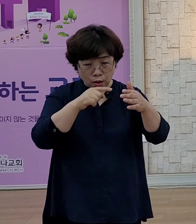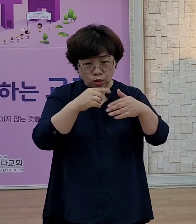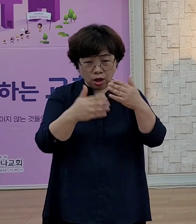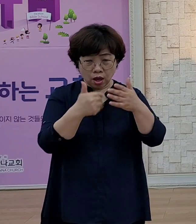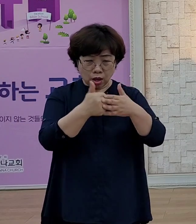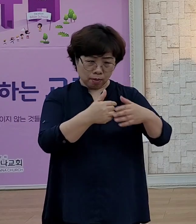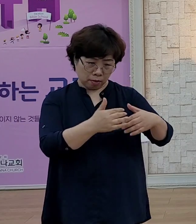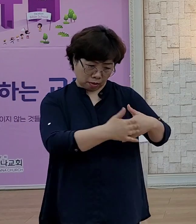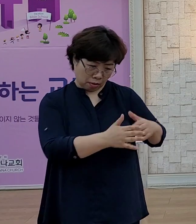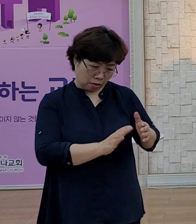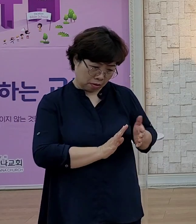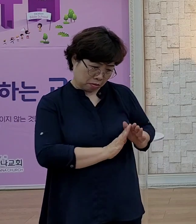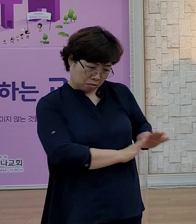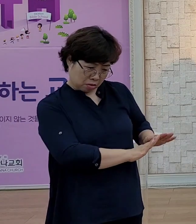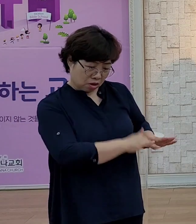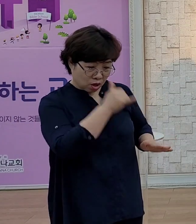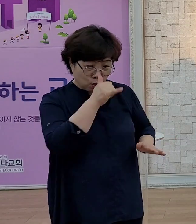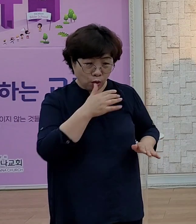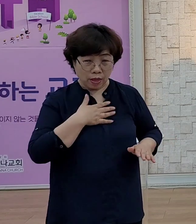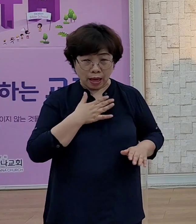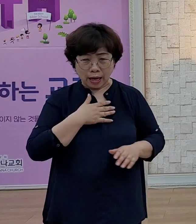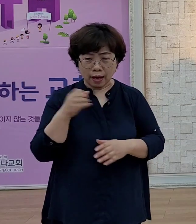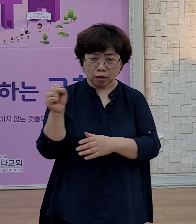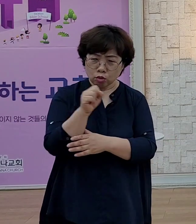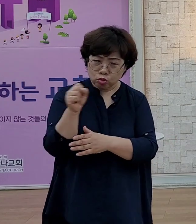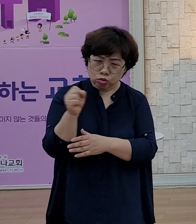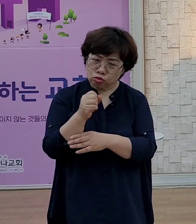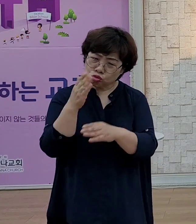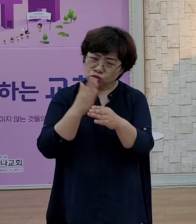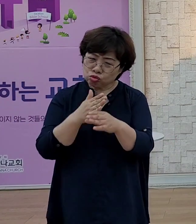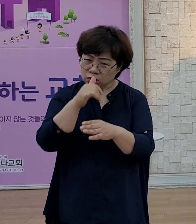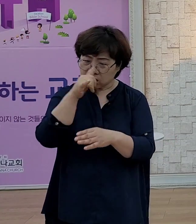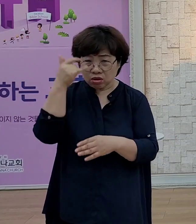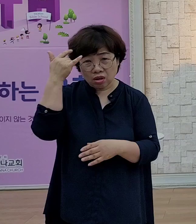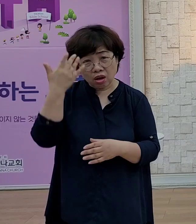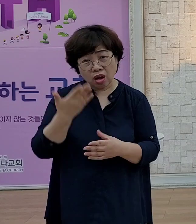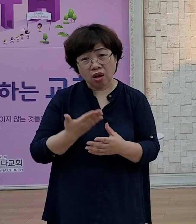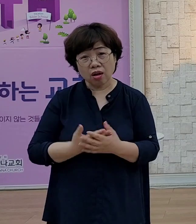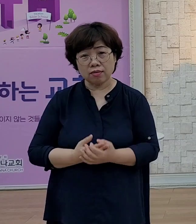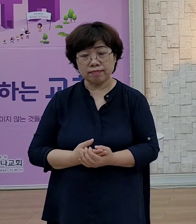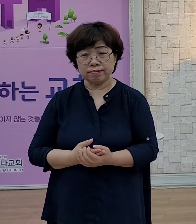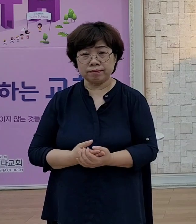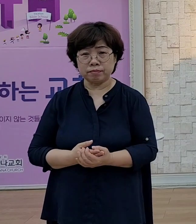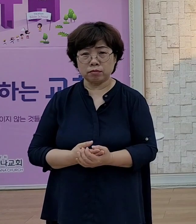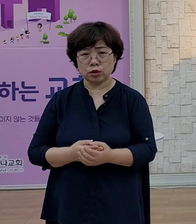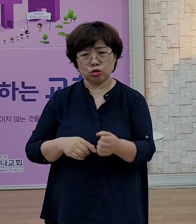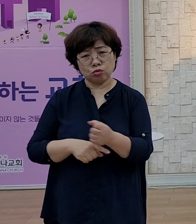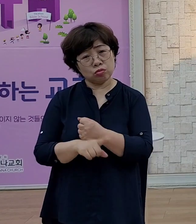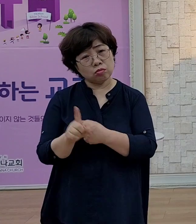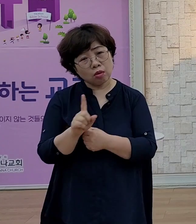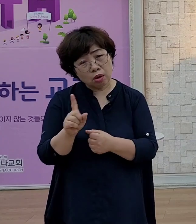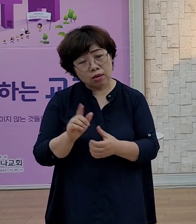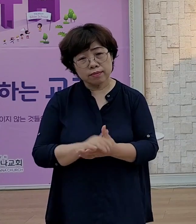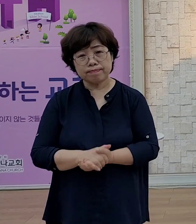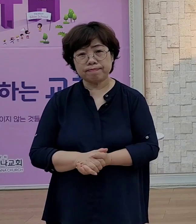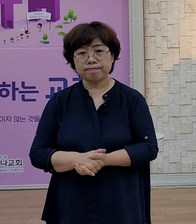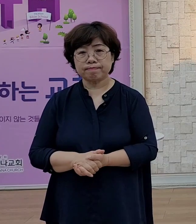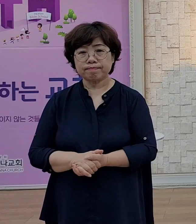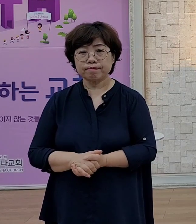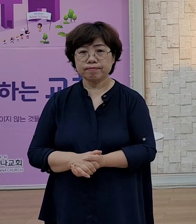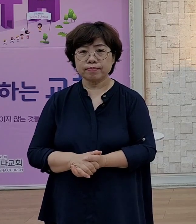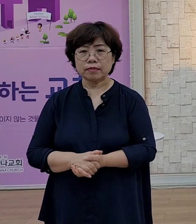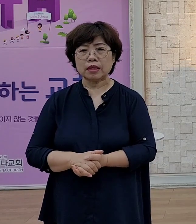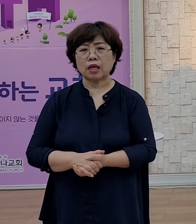골방이 있고 아직도 내가 다 좌지우지하면서 이렇게 살아가느냐? 이유가 뭘까요?